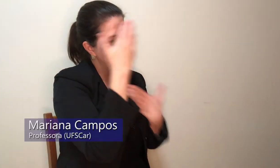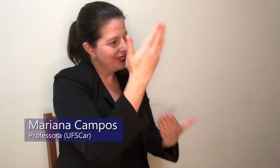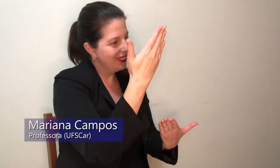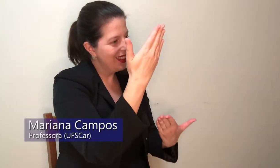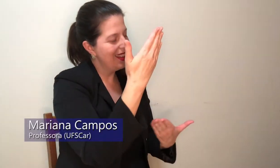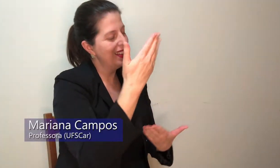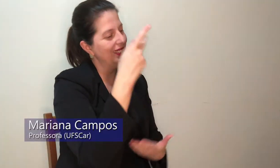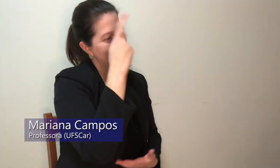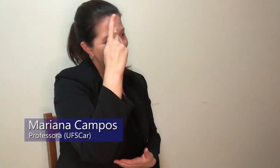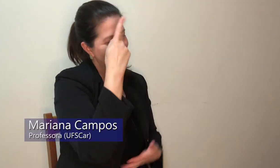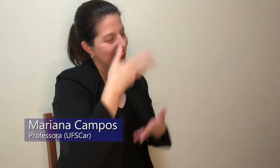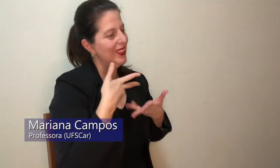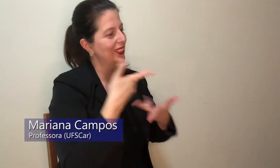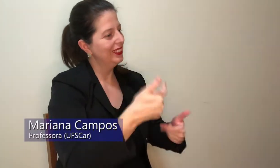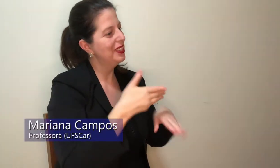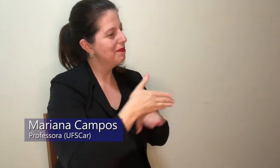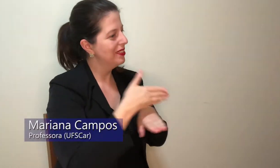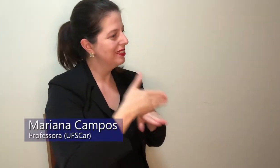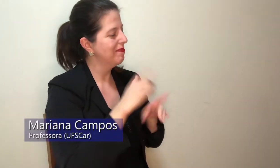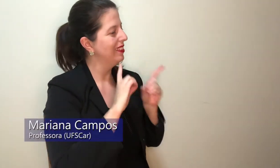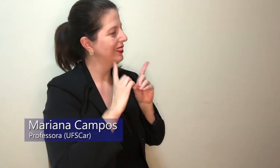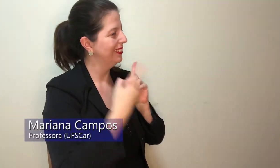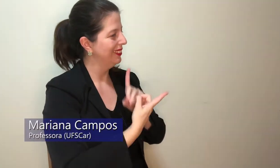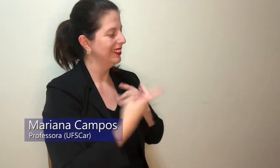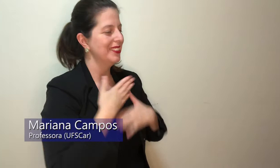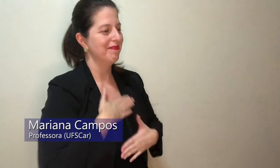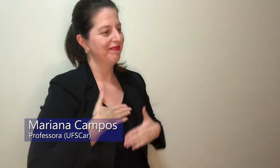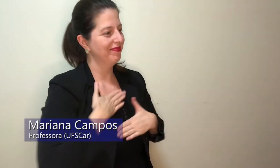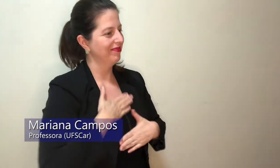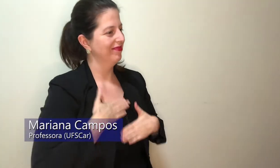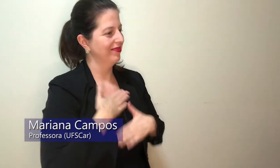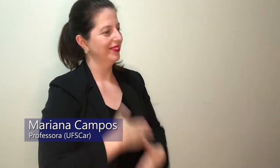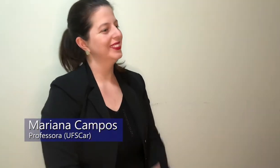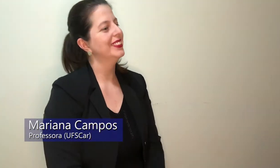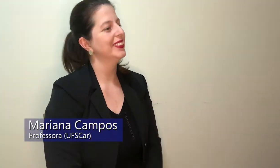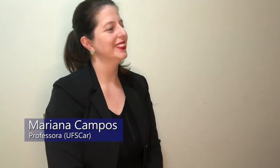Obrigada, Hector, por me receber no Consurdo. É um prazer.